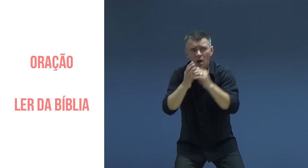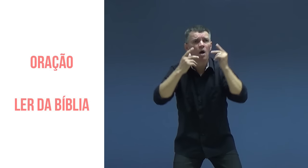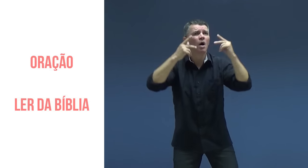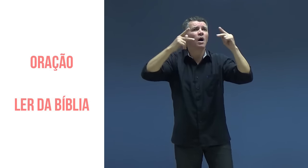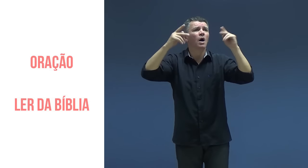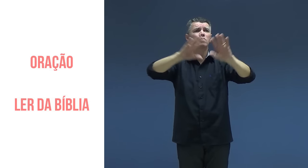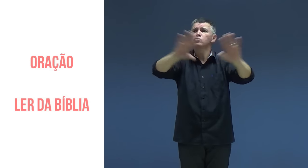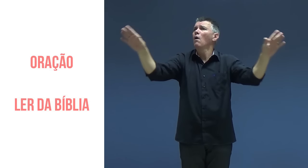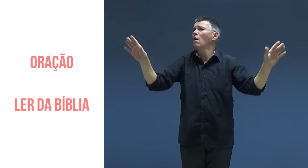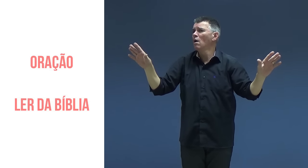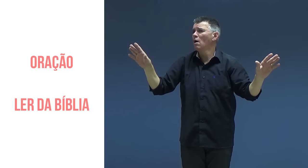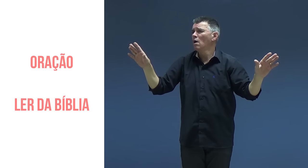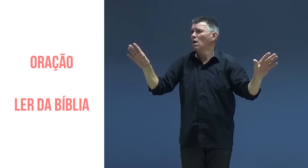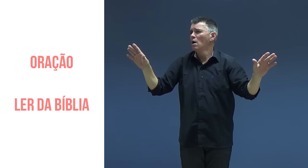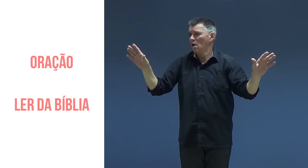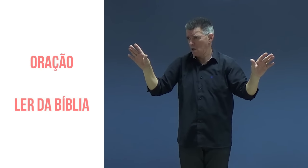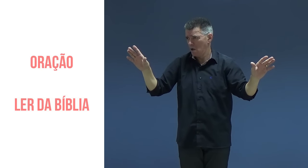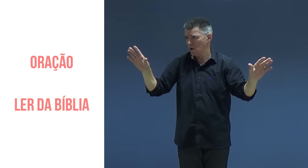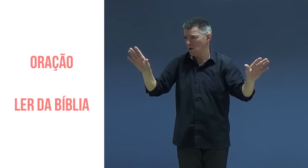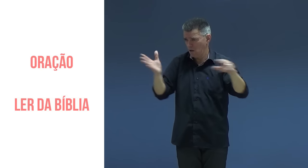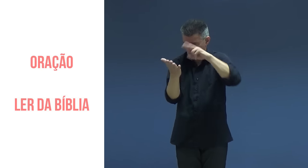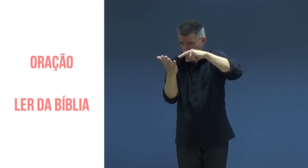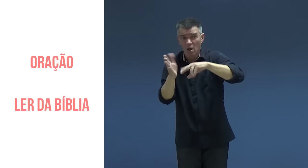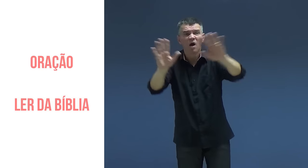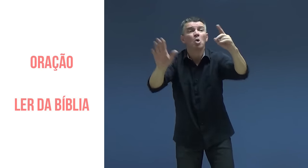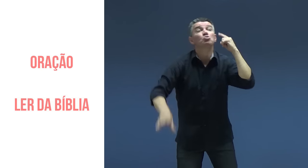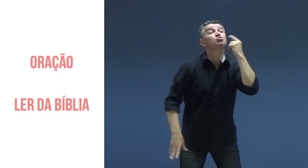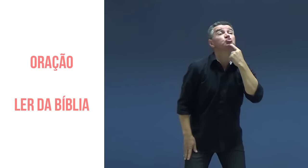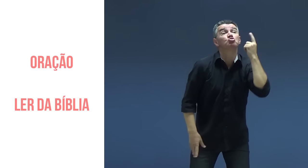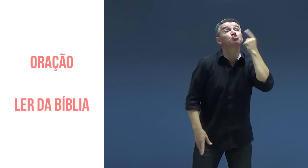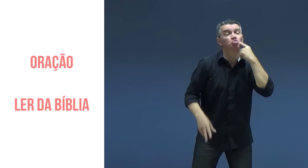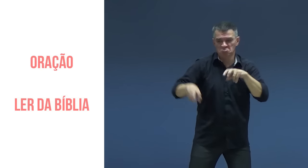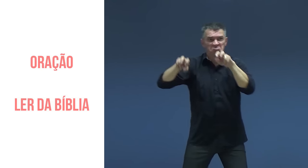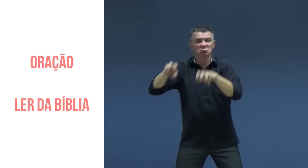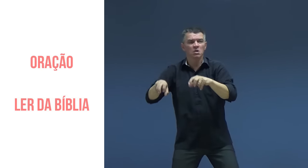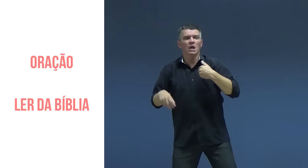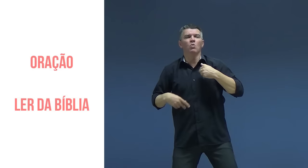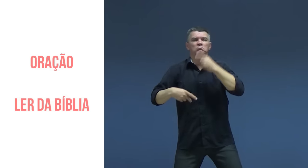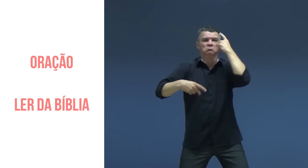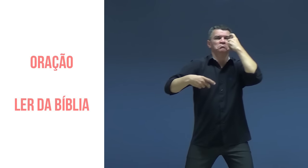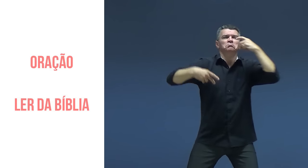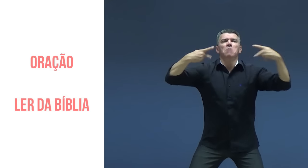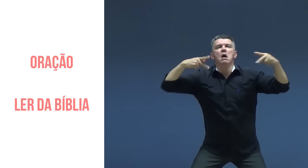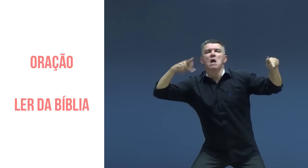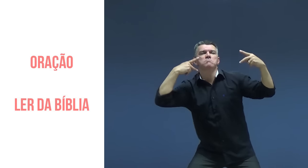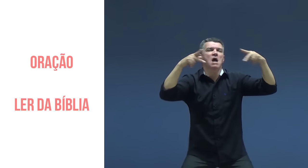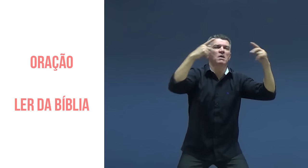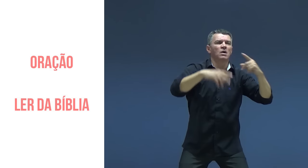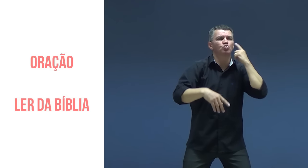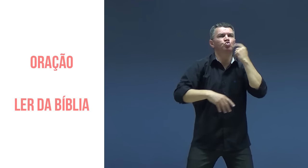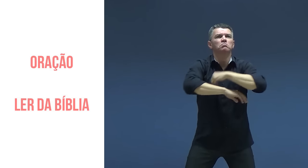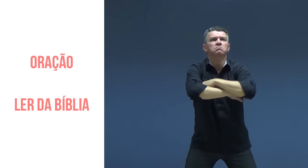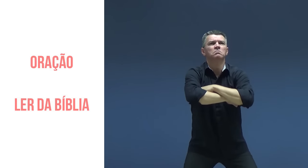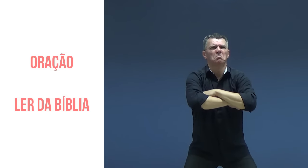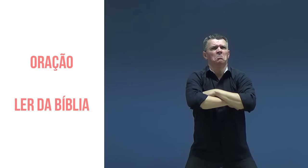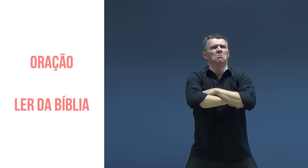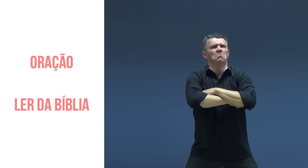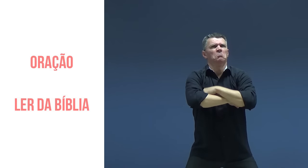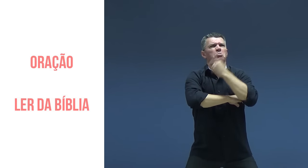ia marcando as coisas, a pregação, né? E às vezes o surdo está ali sentado,